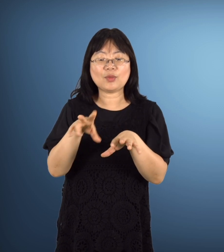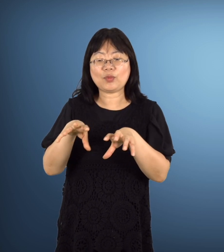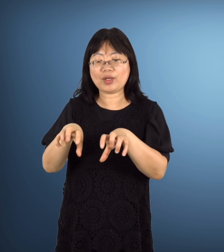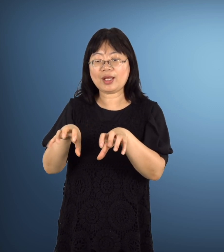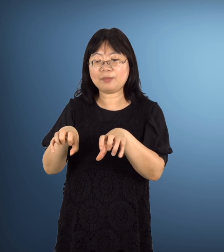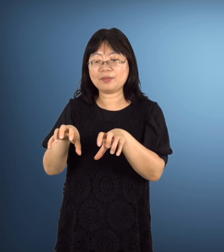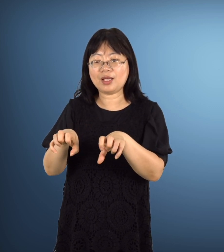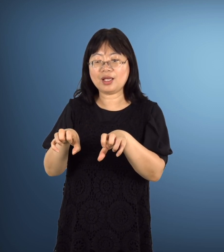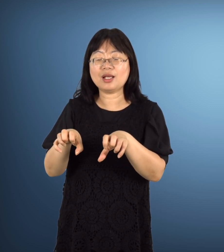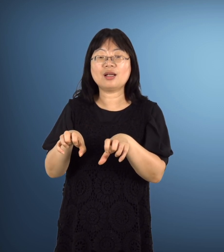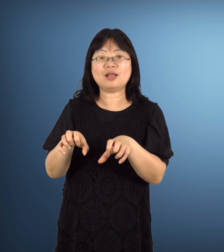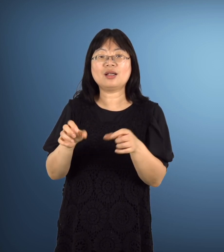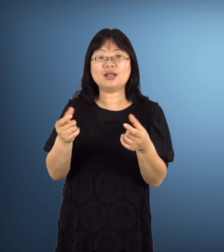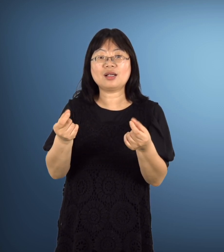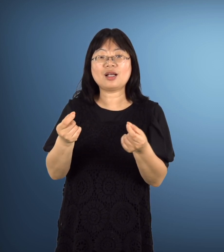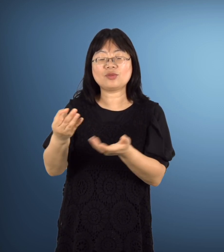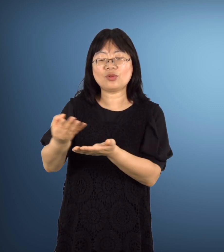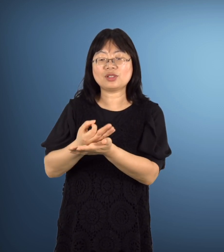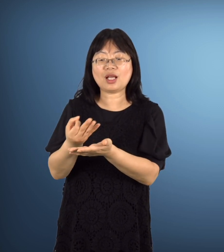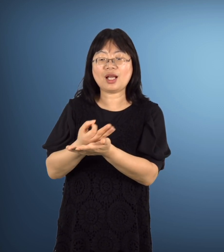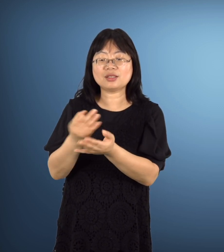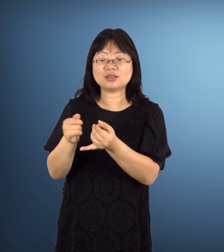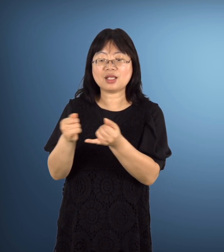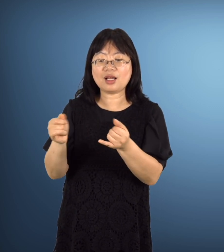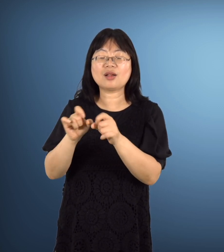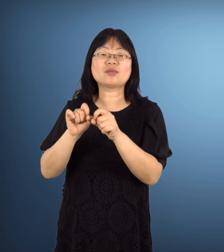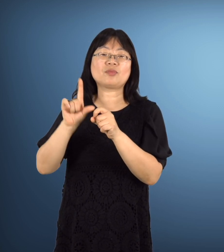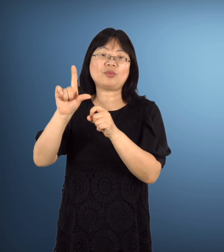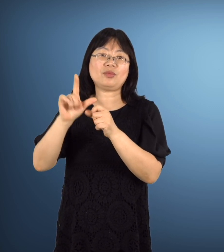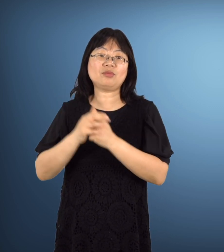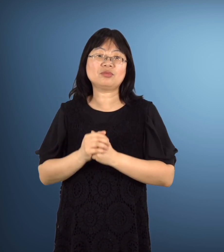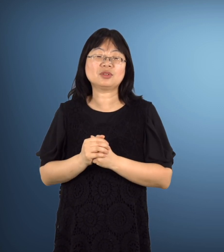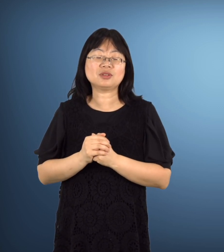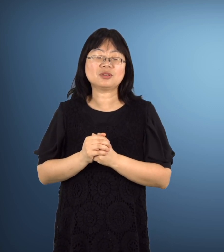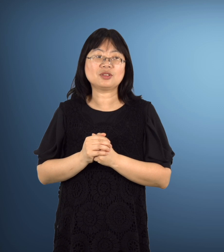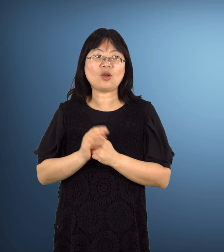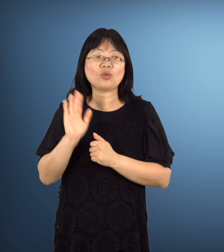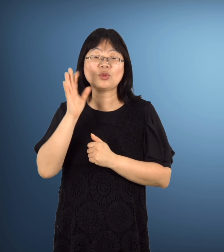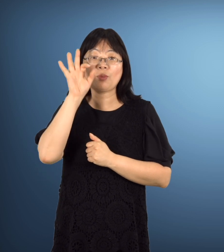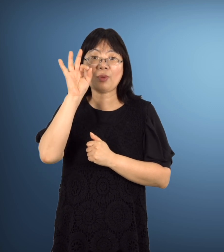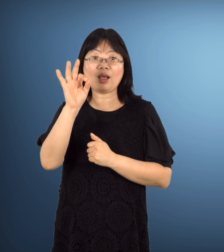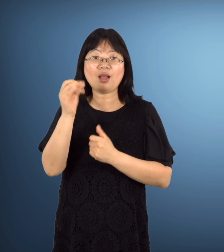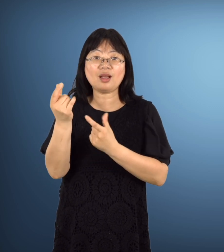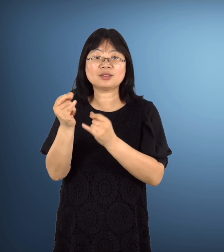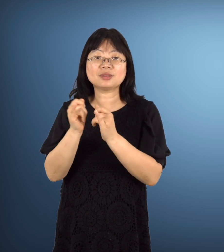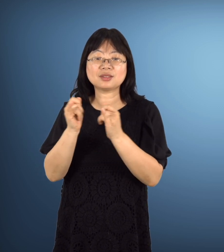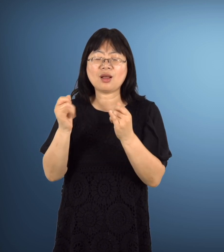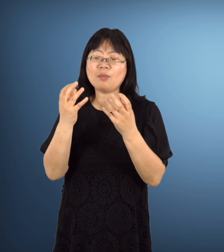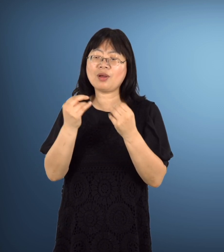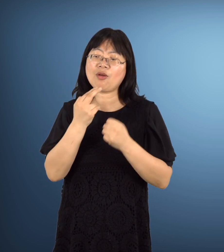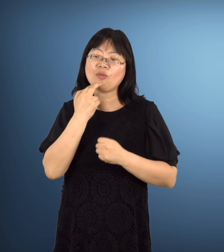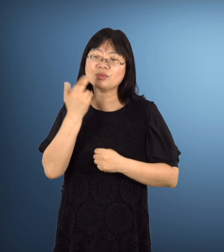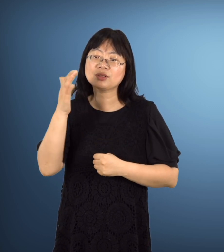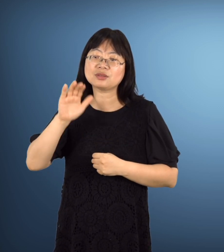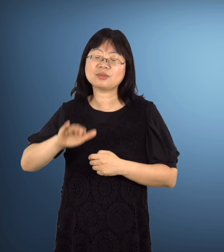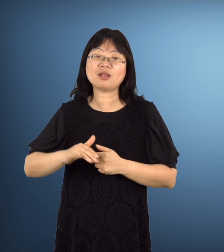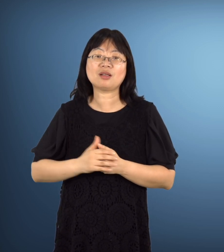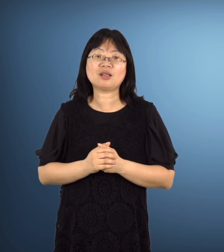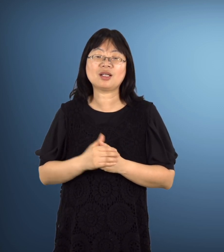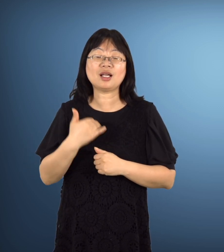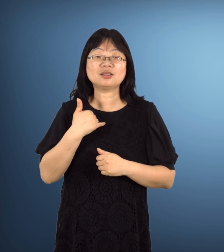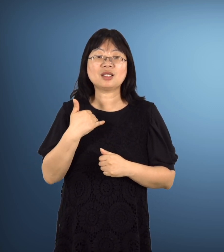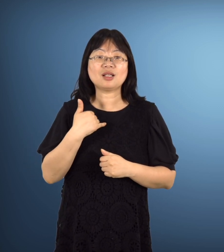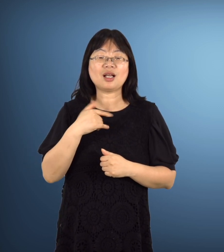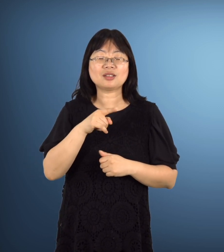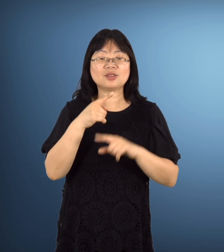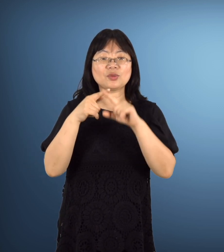생계를 헤쳐나가는 분들이 대부분이고 또 요즘은 그런 분들이 이제 많지 않지만